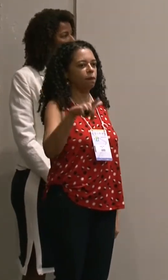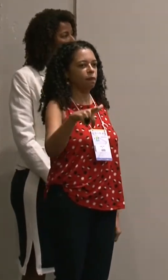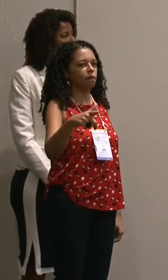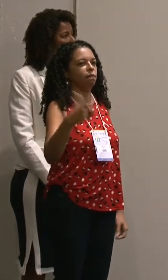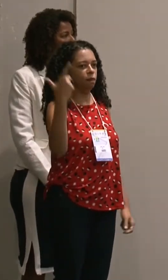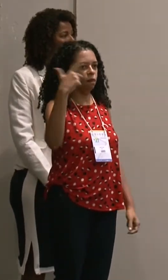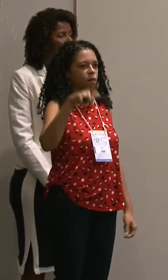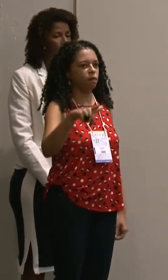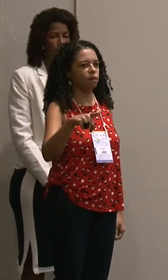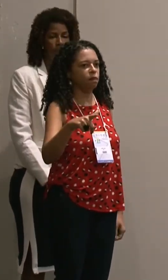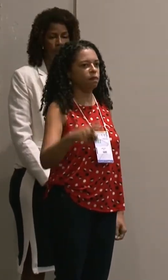Pode passar?